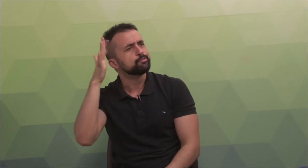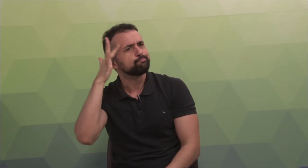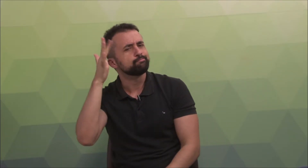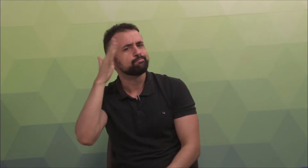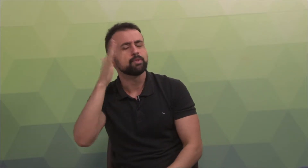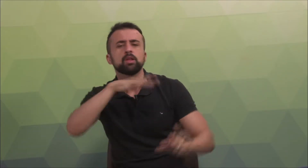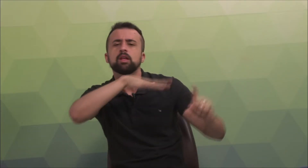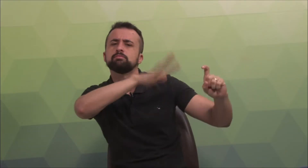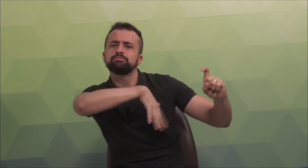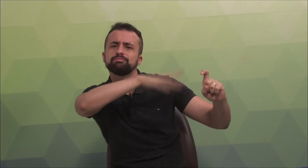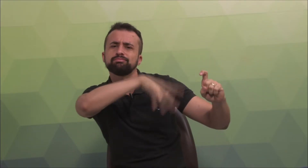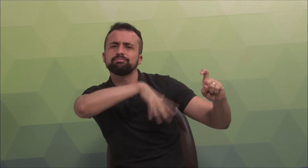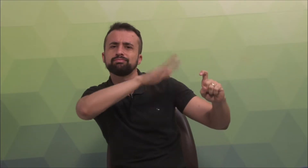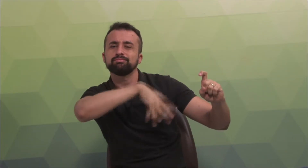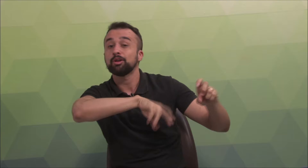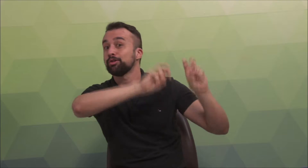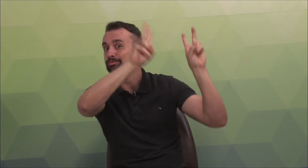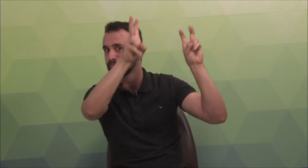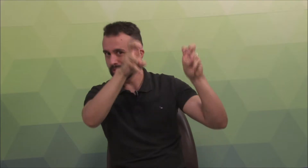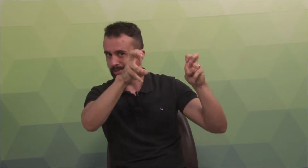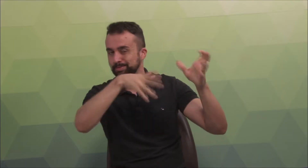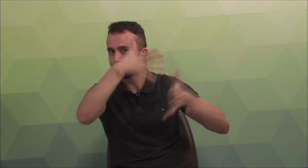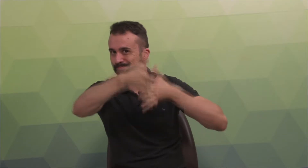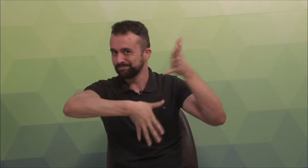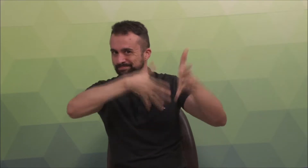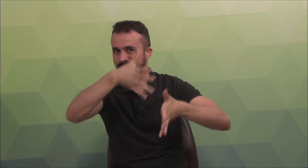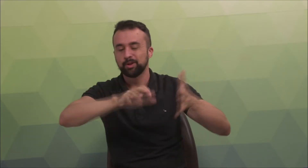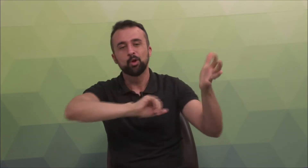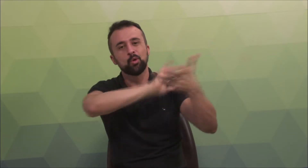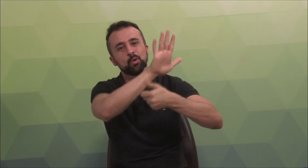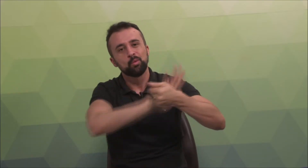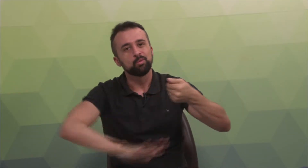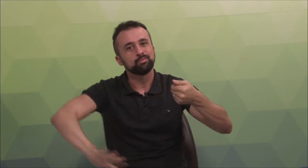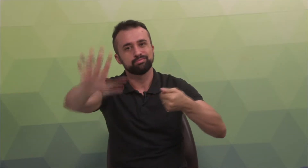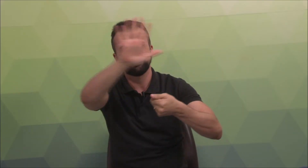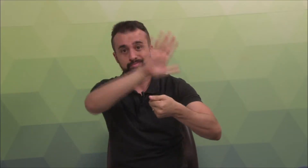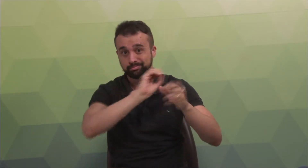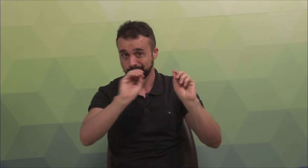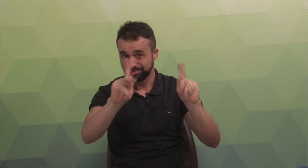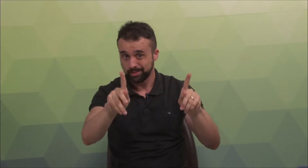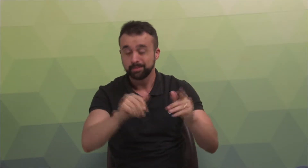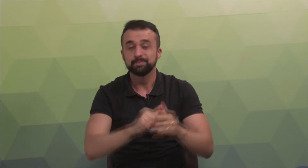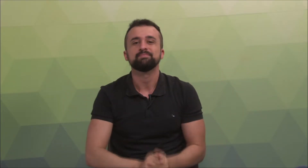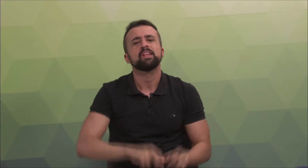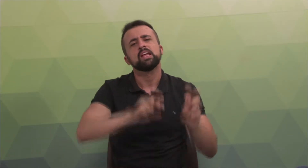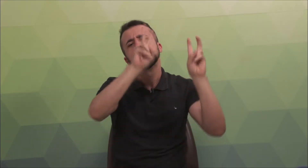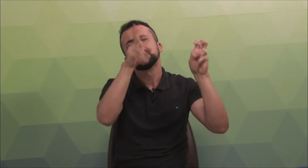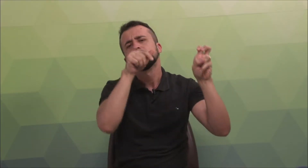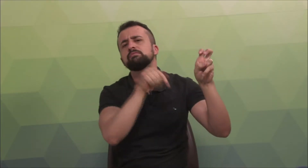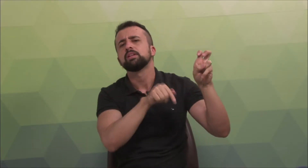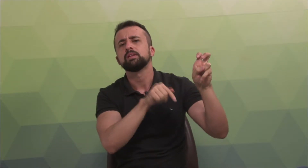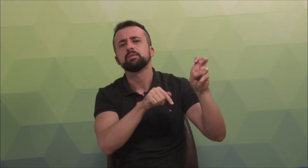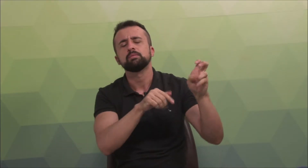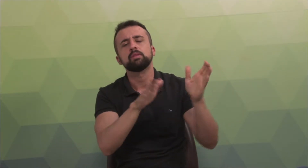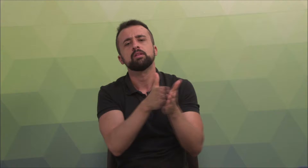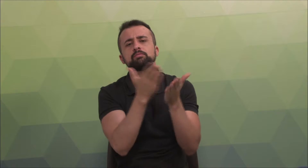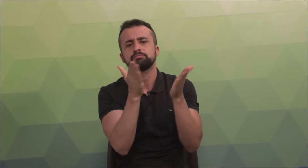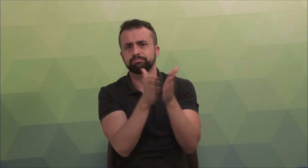surda, vamos refletir sobre alguns mitos quando o assunto é língua de sinais de forma geral.